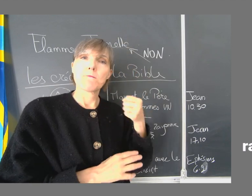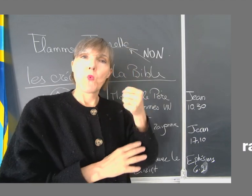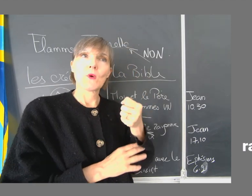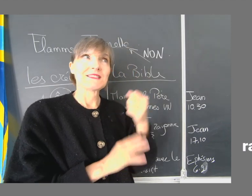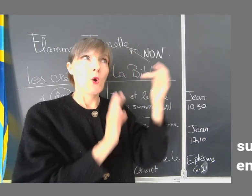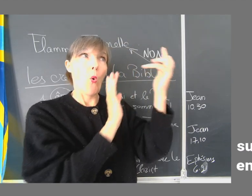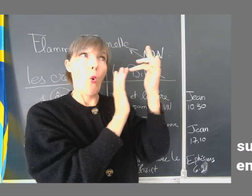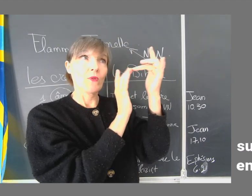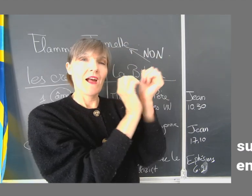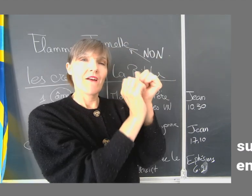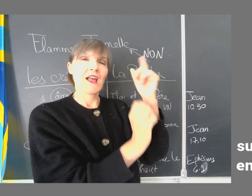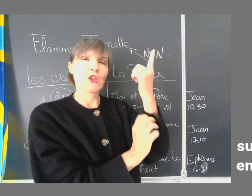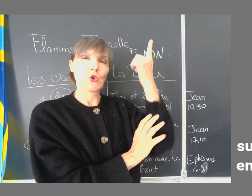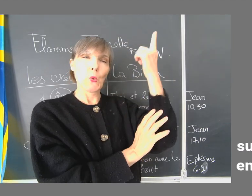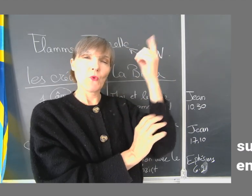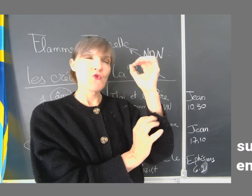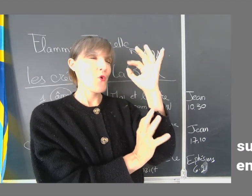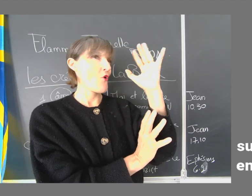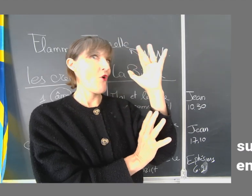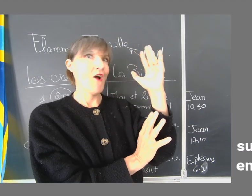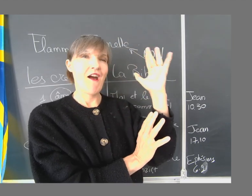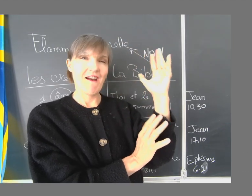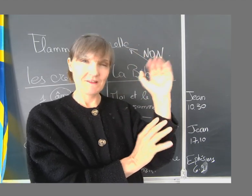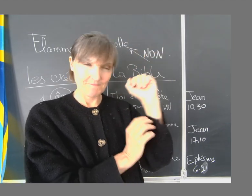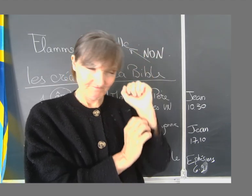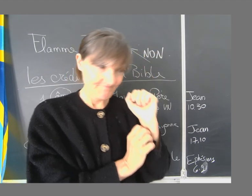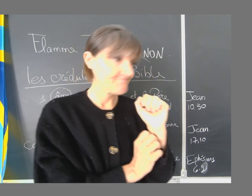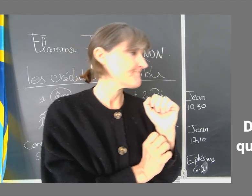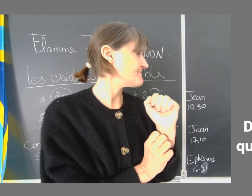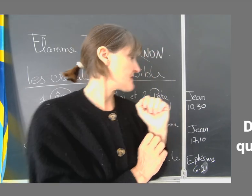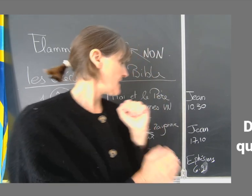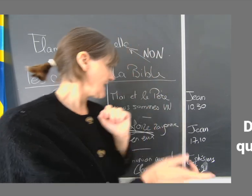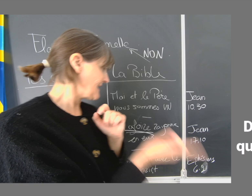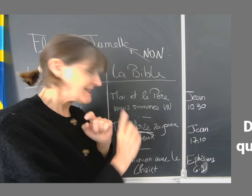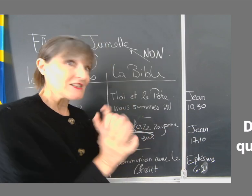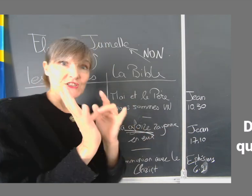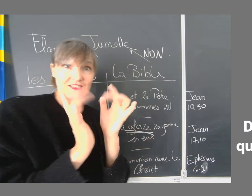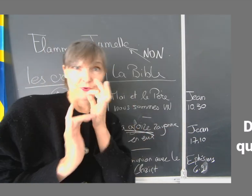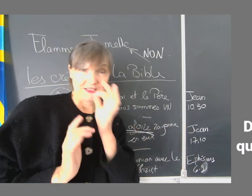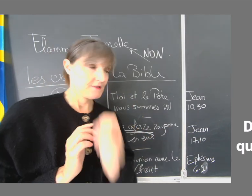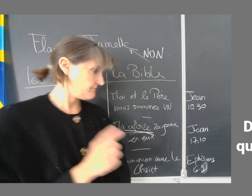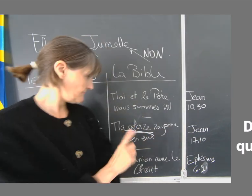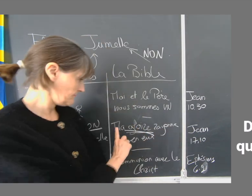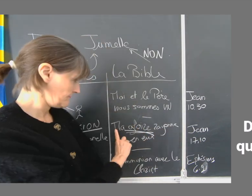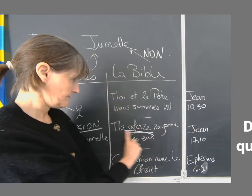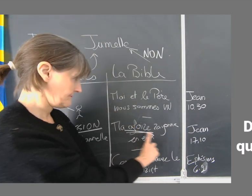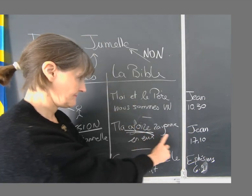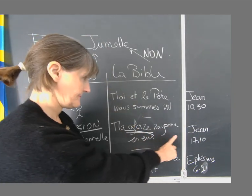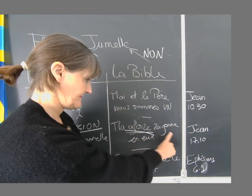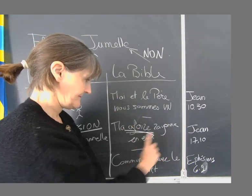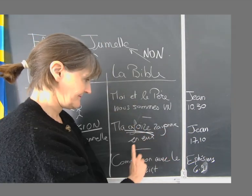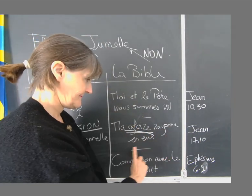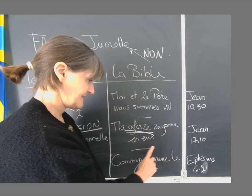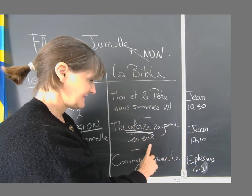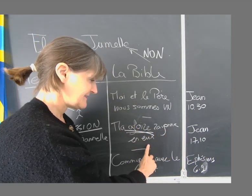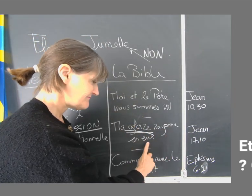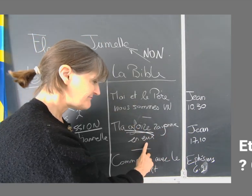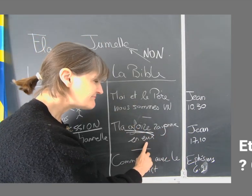Moïse sur la montagne était en contact avec dieu donc ça c'est jésus qui dit ceci ma gloire rayonne en eux et le